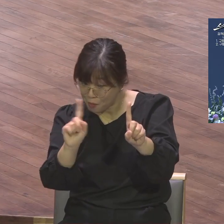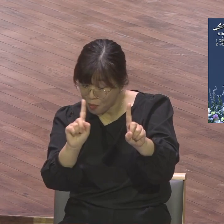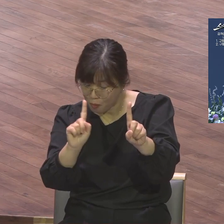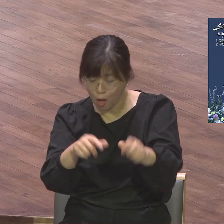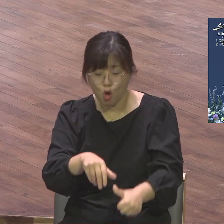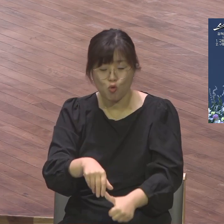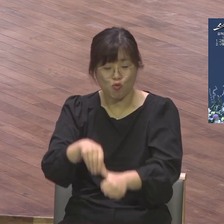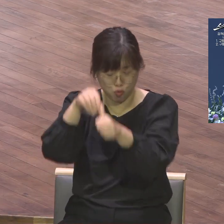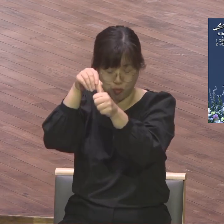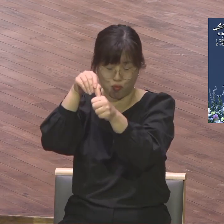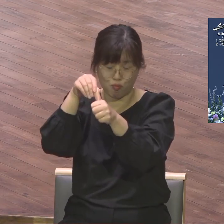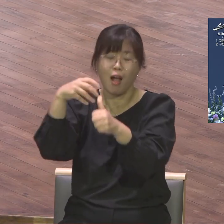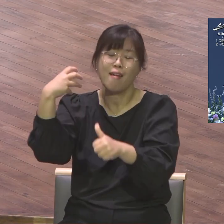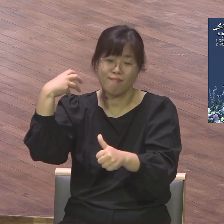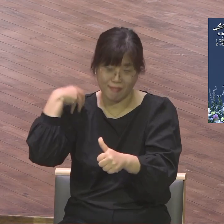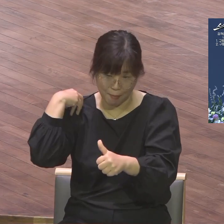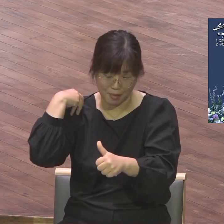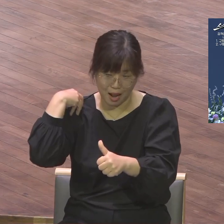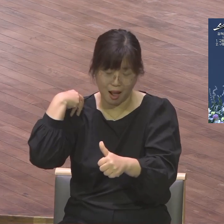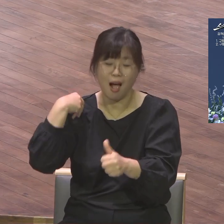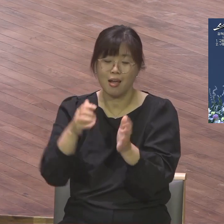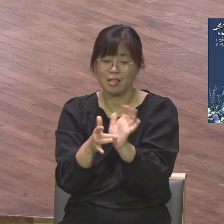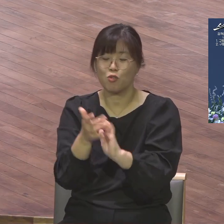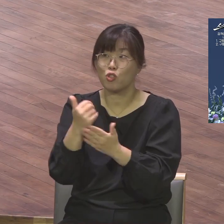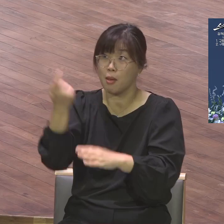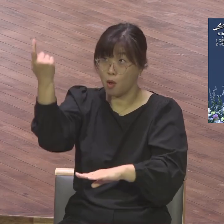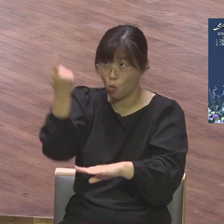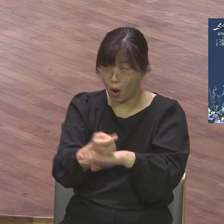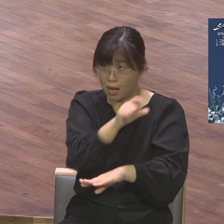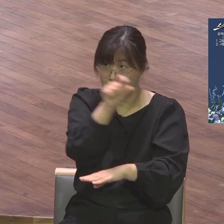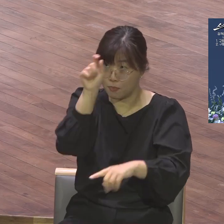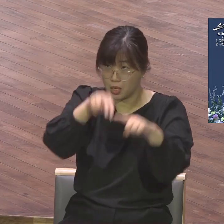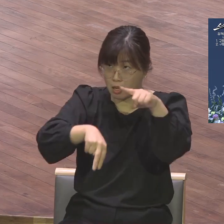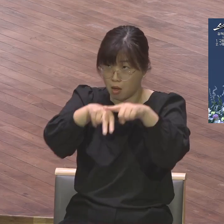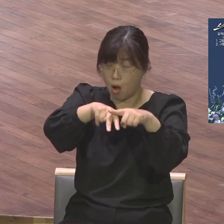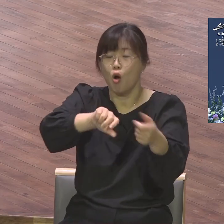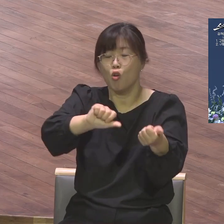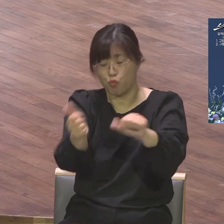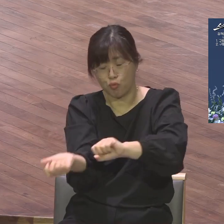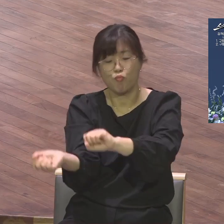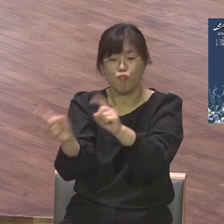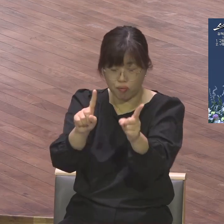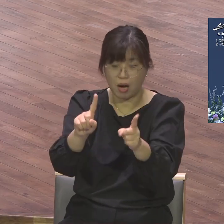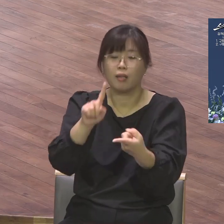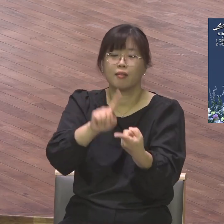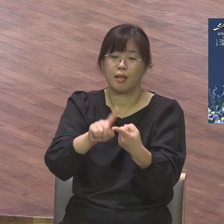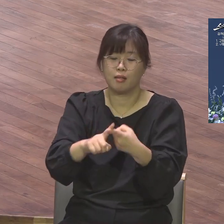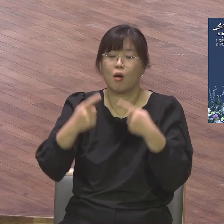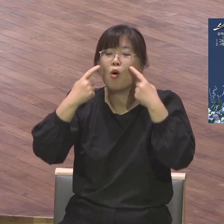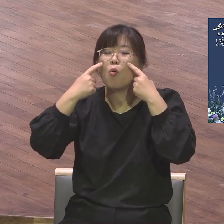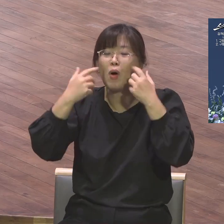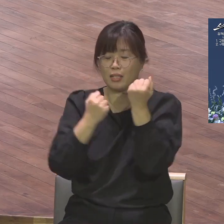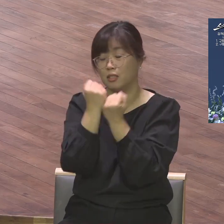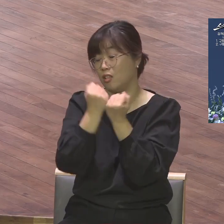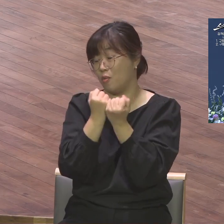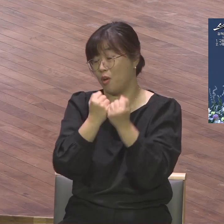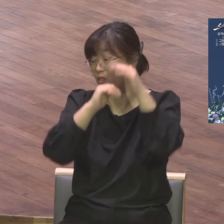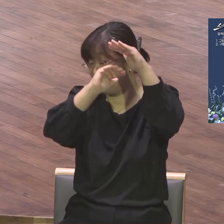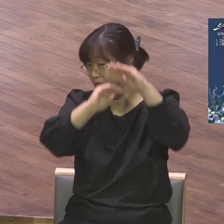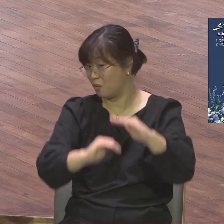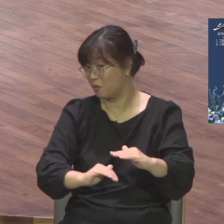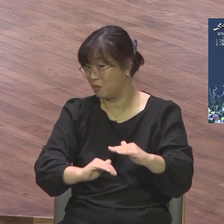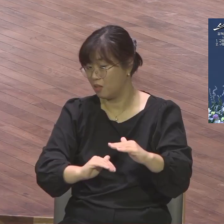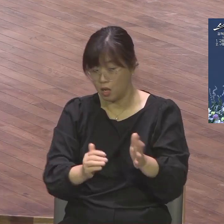구속사의 큰 틀이 완성이 되었다라는 고백이에요. 예수 그리스도가 이